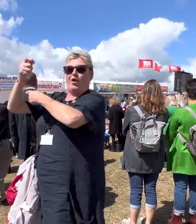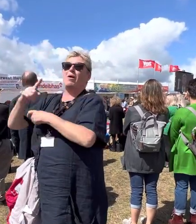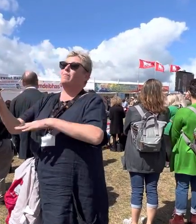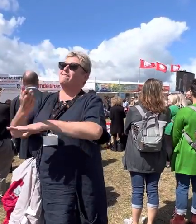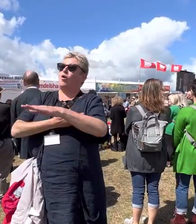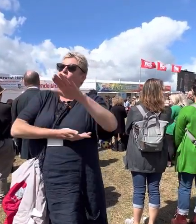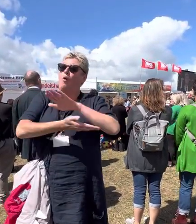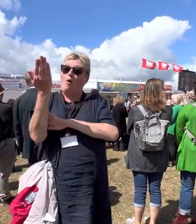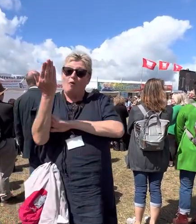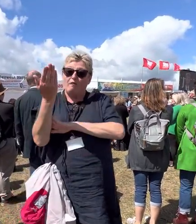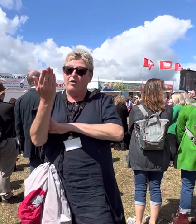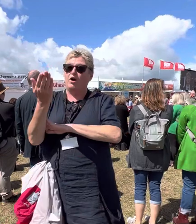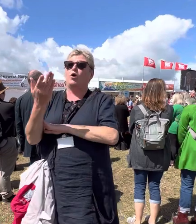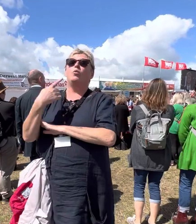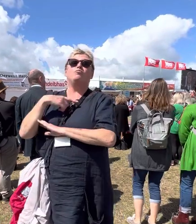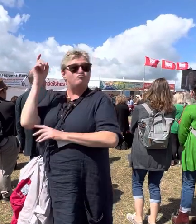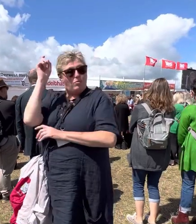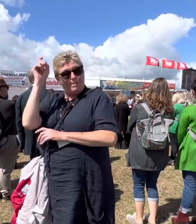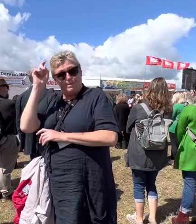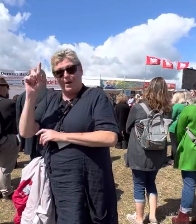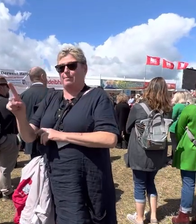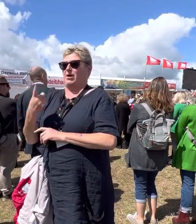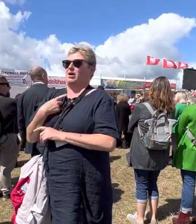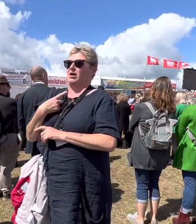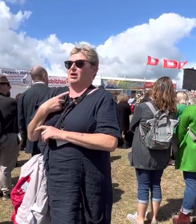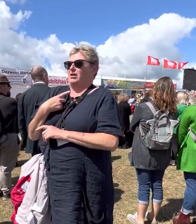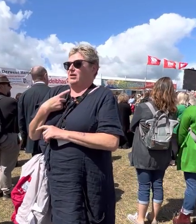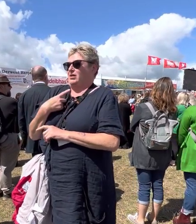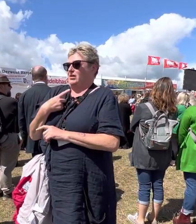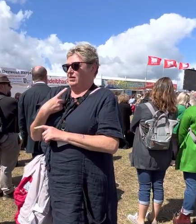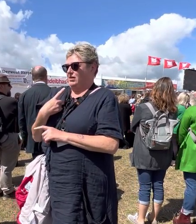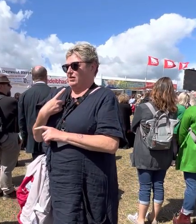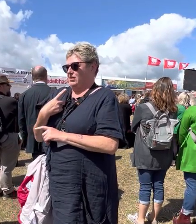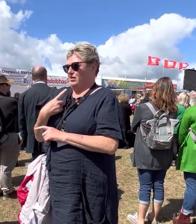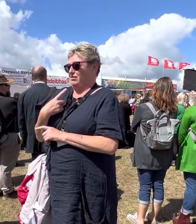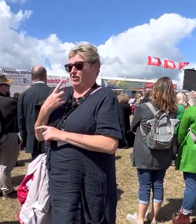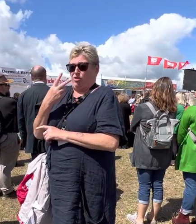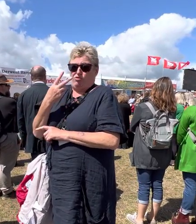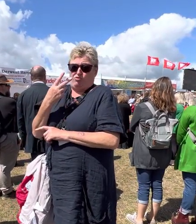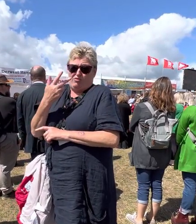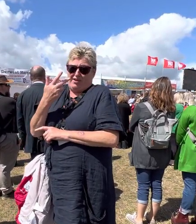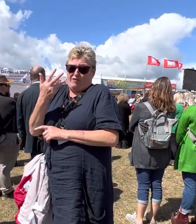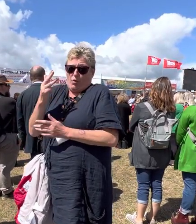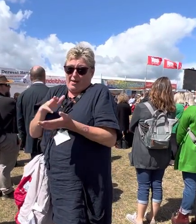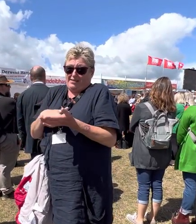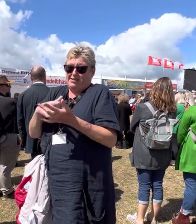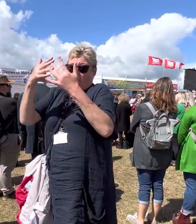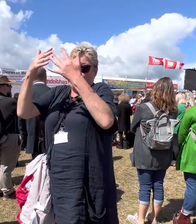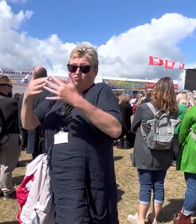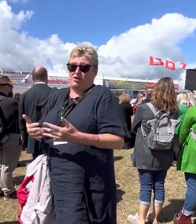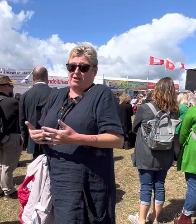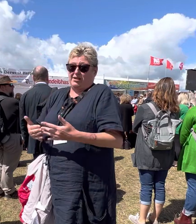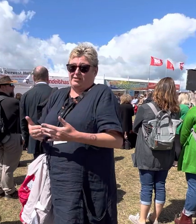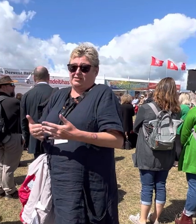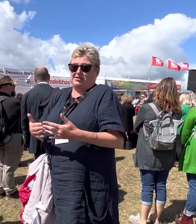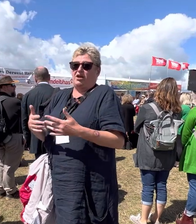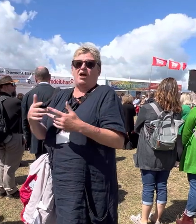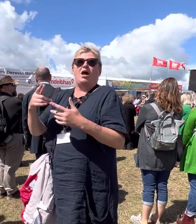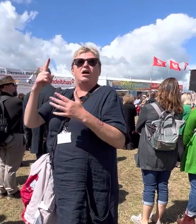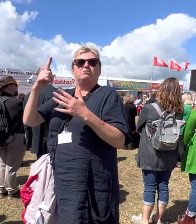meddwl mae rhaid i ni gofio mewn cwta 3-4 mis, mi fydd canlyniadau'r cyfrifiad yn dod allan. Mae'r disgwyl